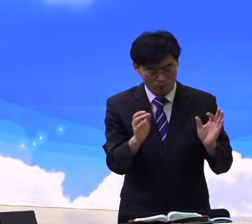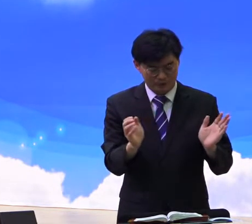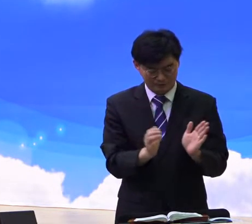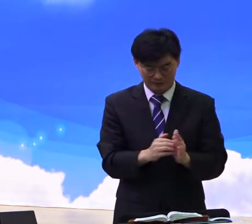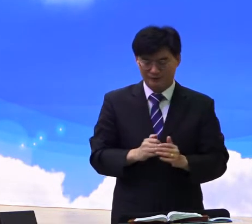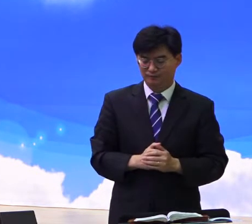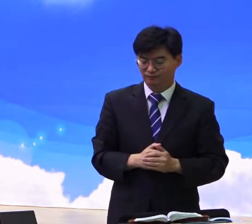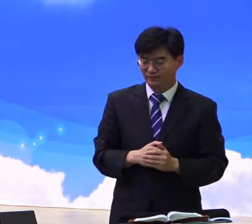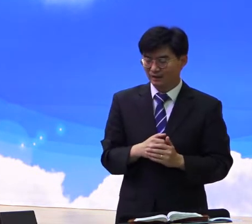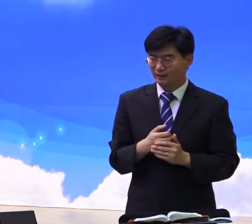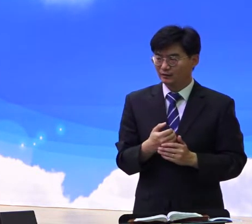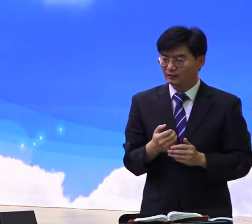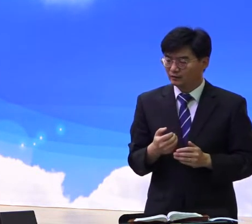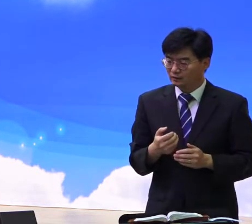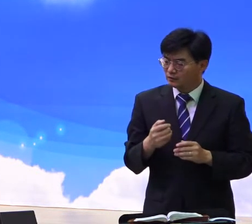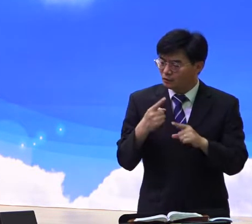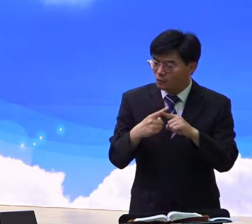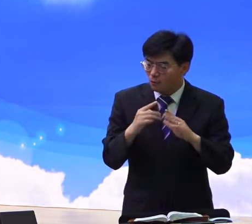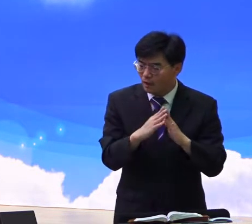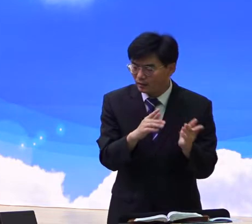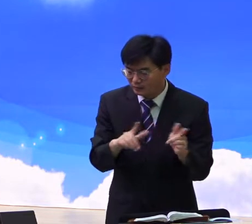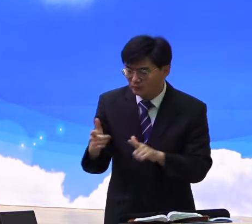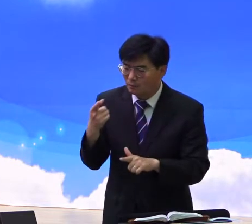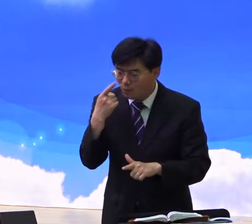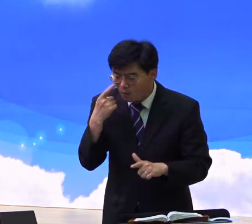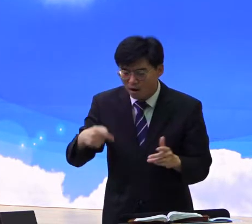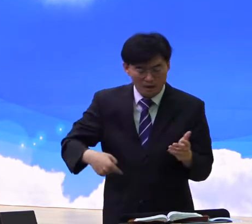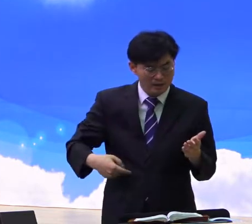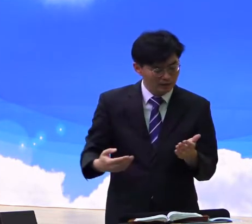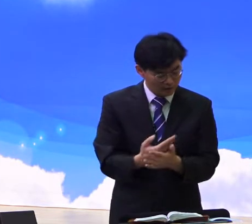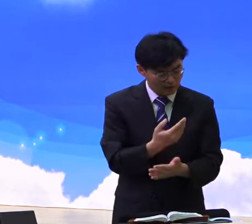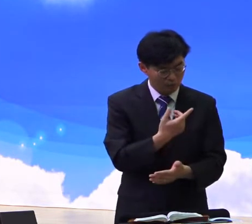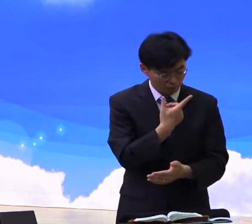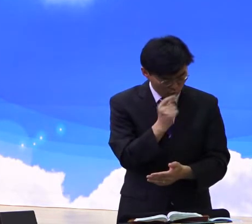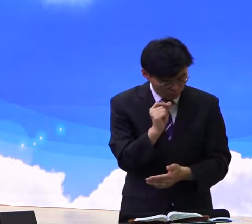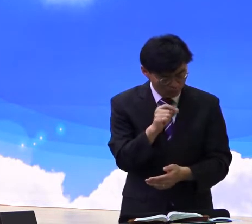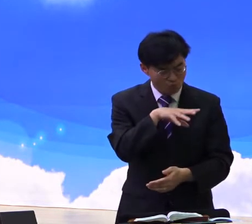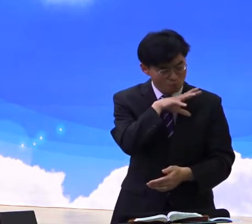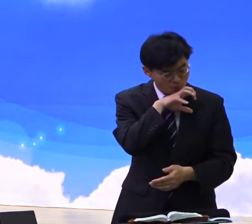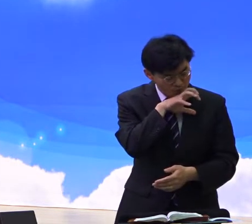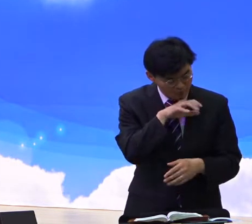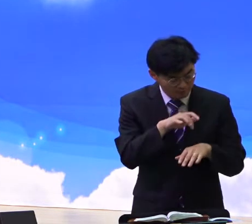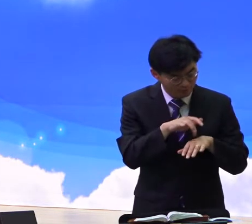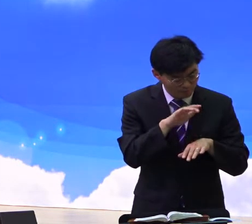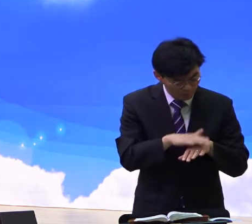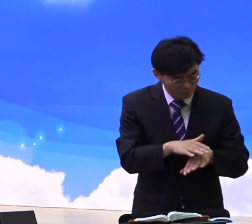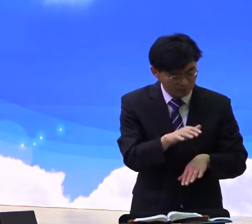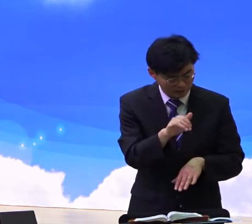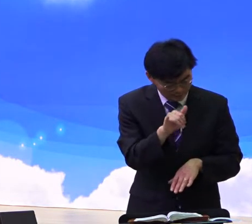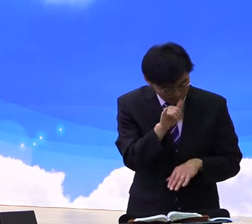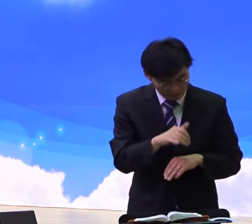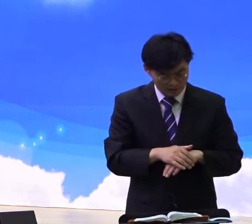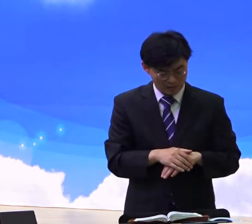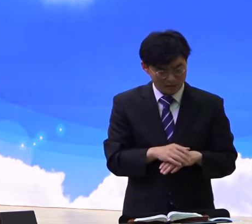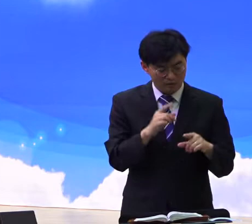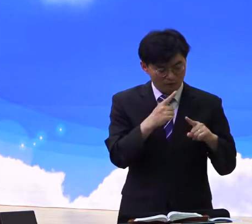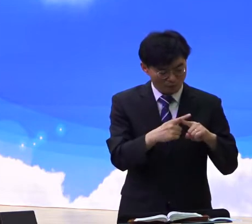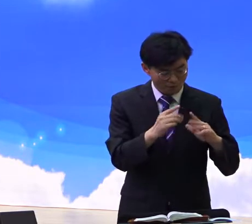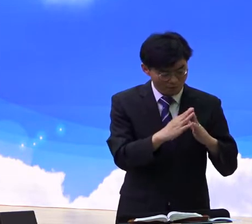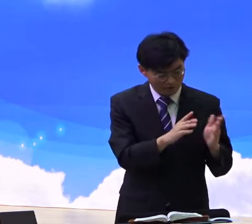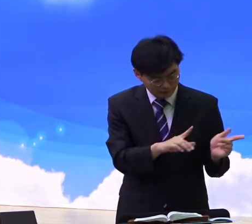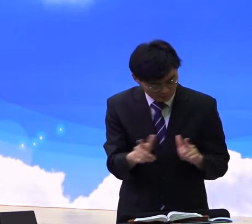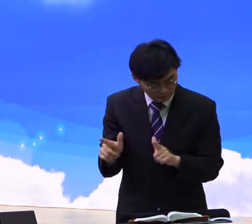교회들은 회개하기보다는 변명하기에 바빴고 원망을 앞세웠던 우리들의 어리석음을 용서하여